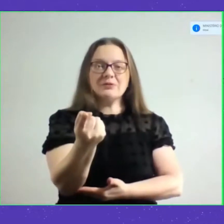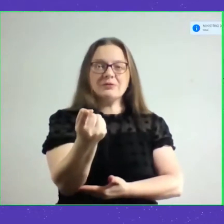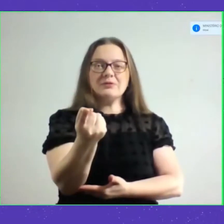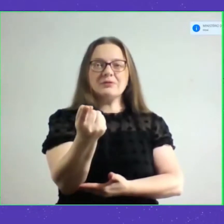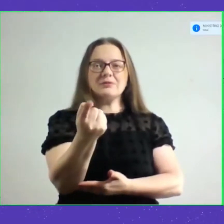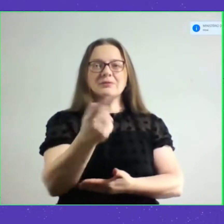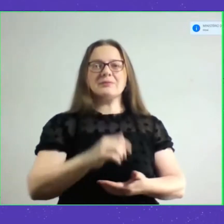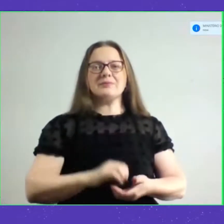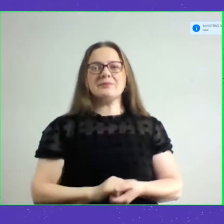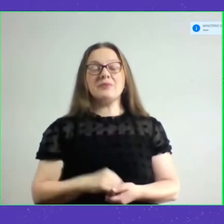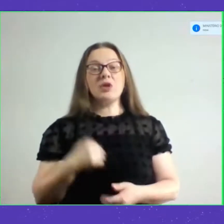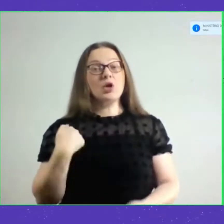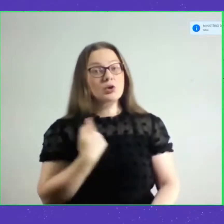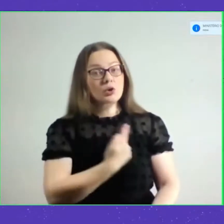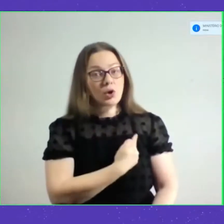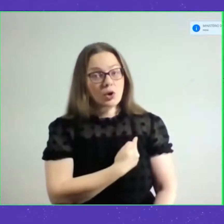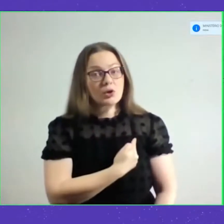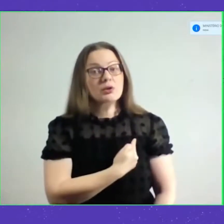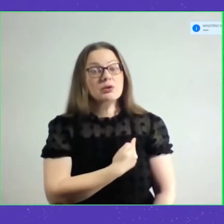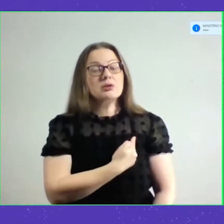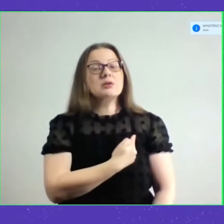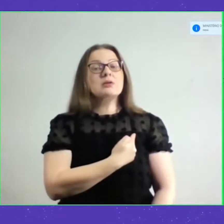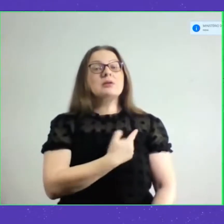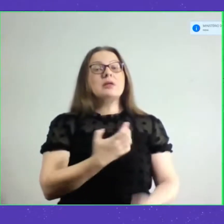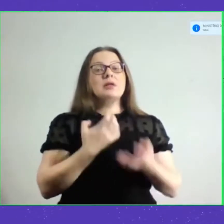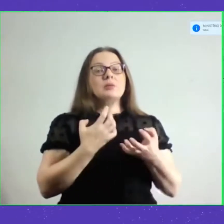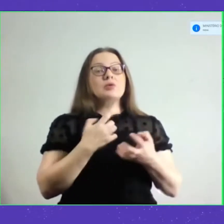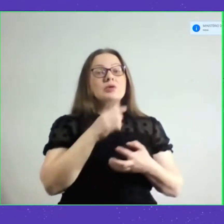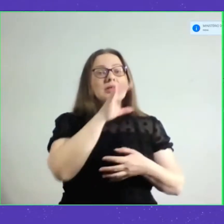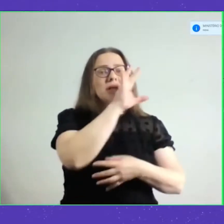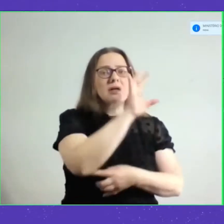nós desejamos que vocês também vivam